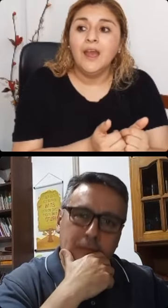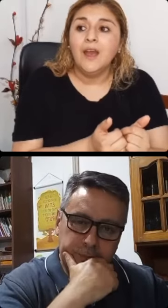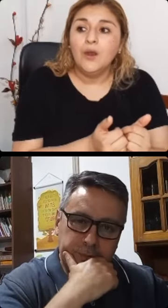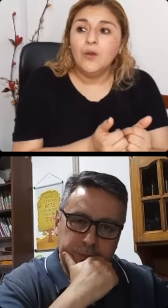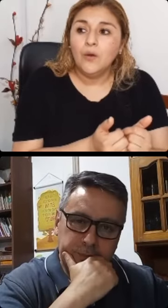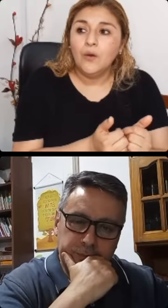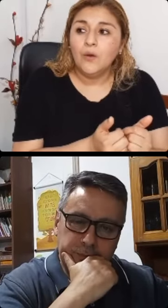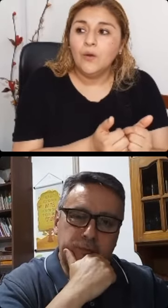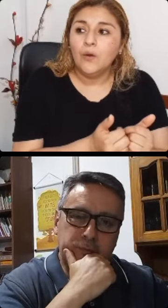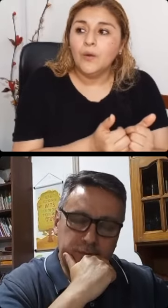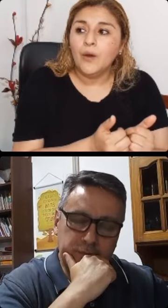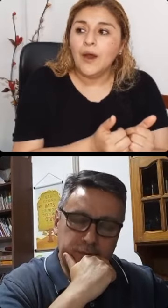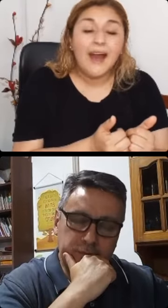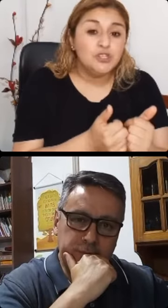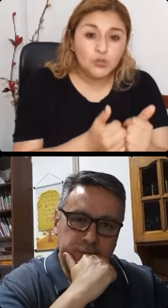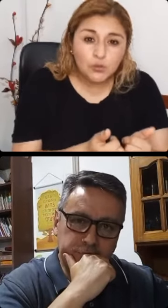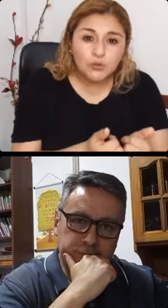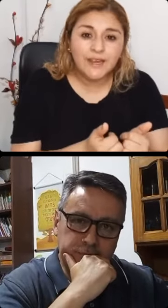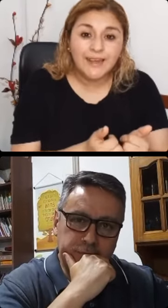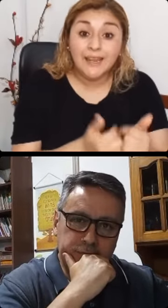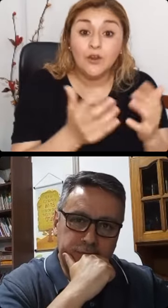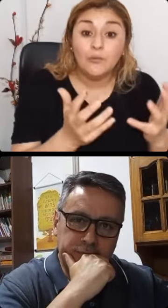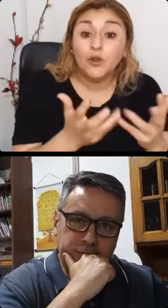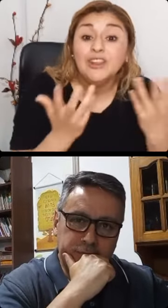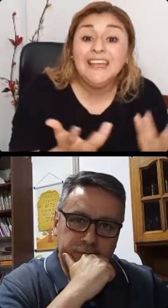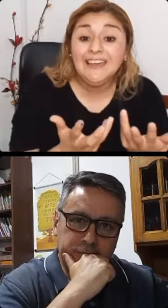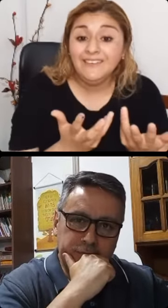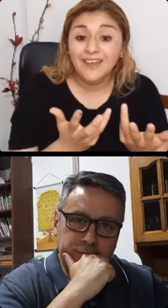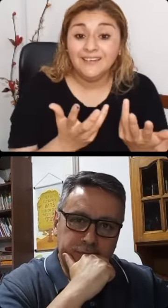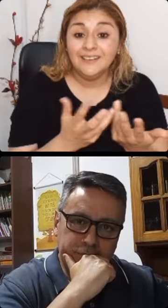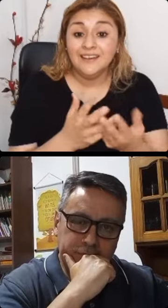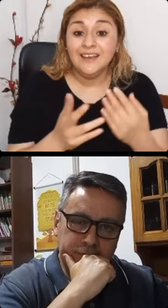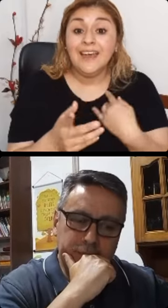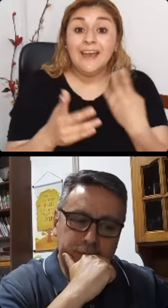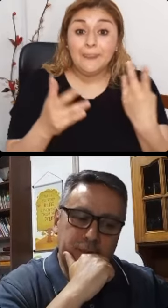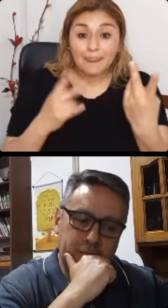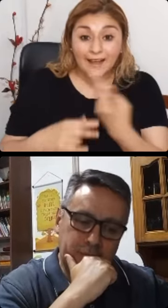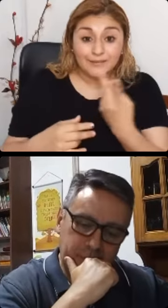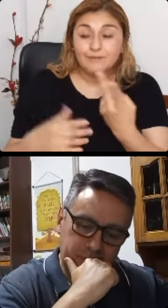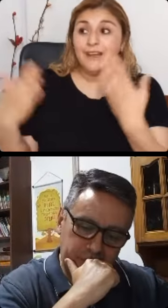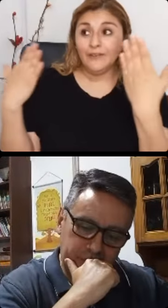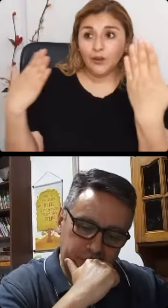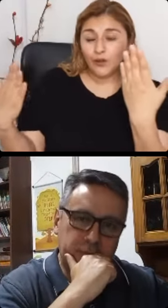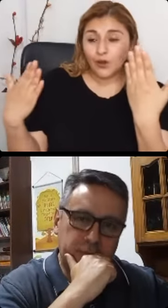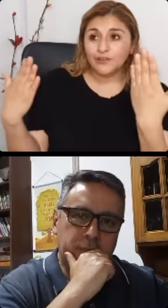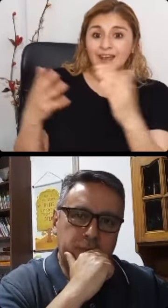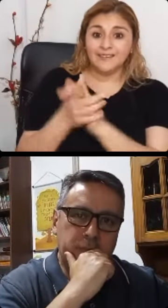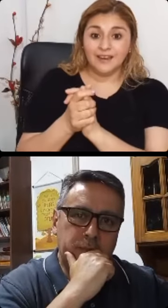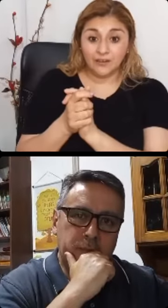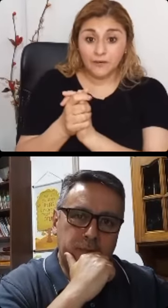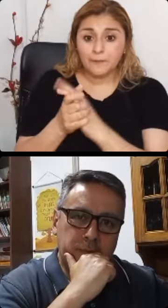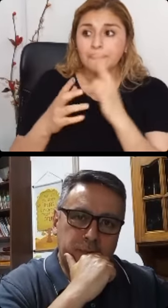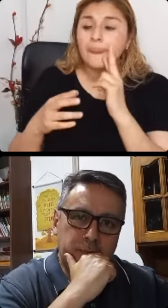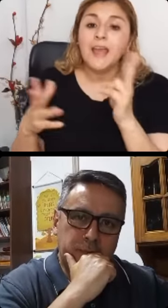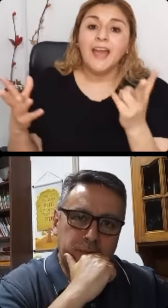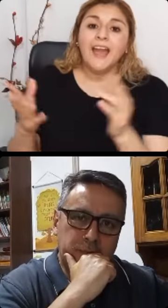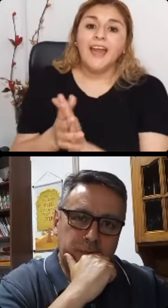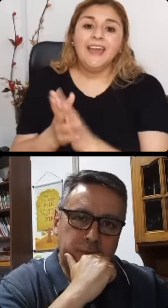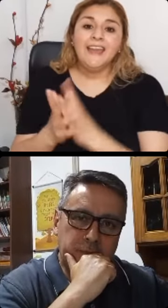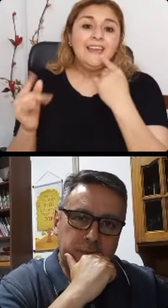lo ayuden, que lo motiven, mirando los dos contrastes, ¿no?